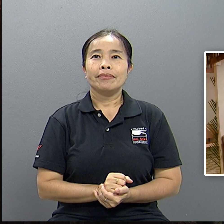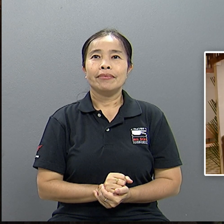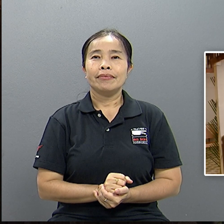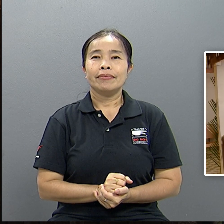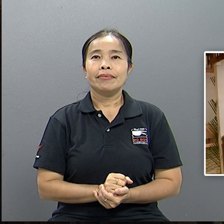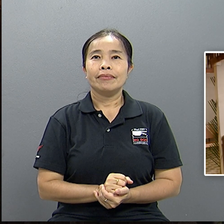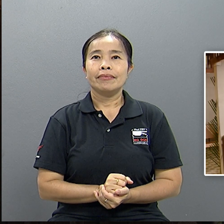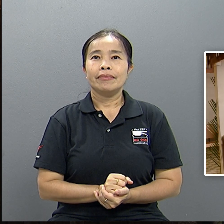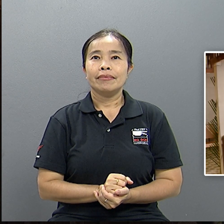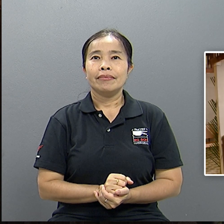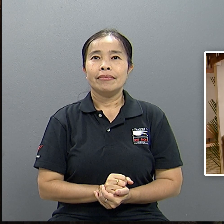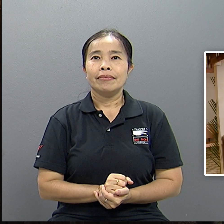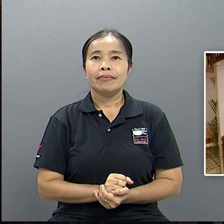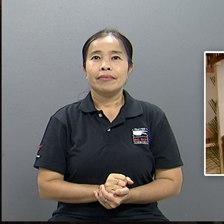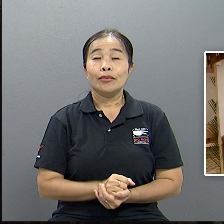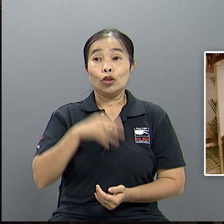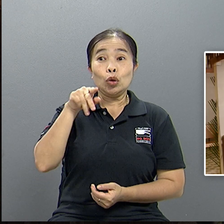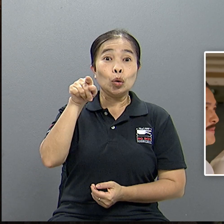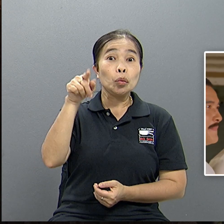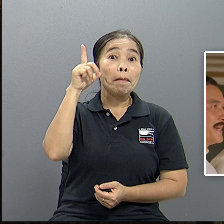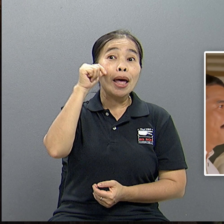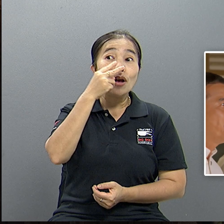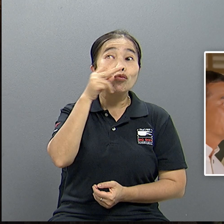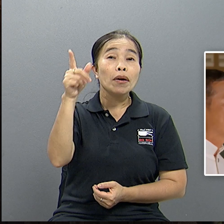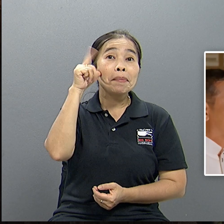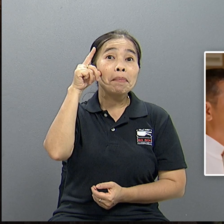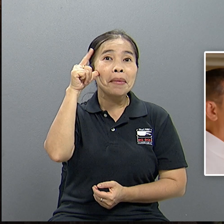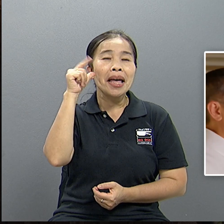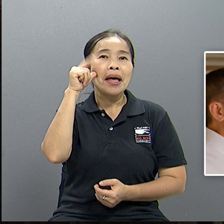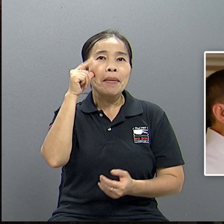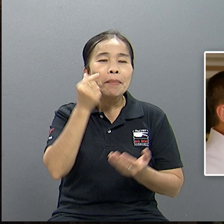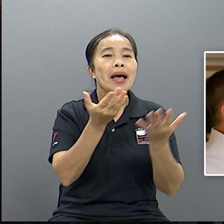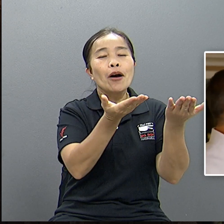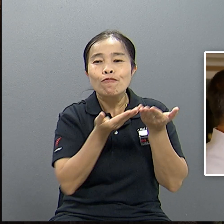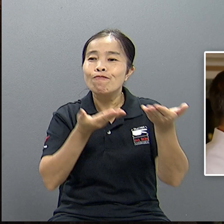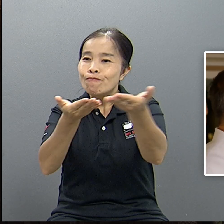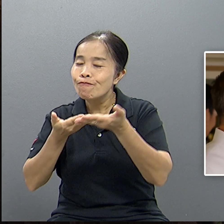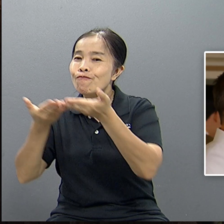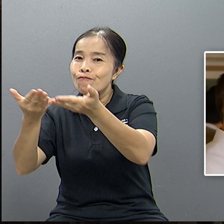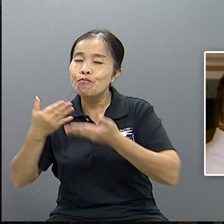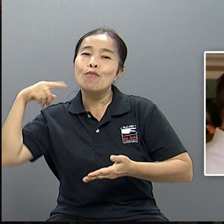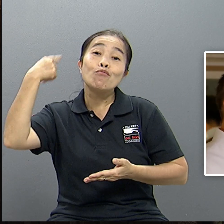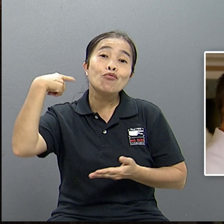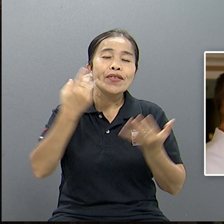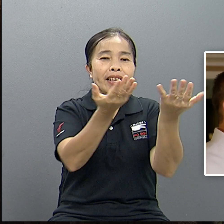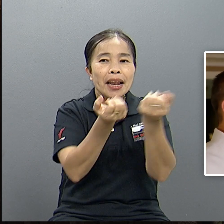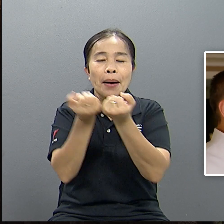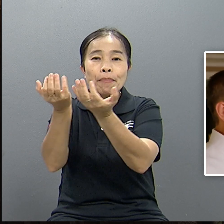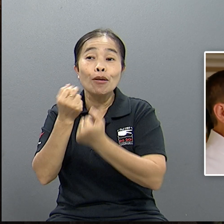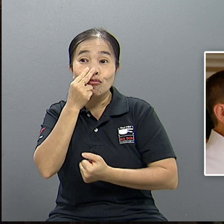นอนนอนนอนดูแม่จะสิไปรับพวกสาวๆชาววังมาร่วมงานจนได้